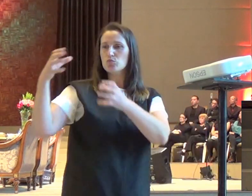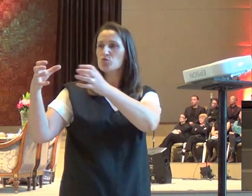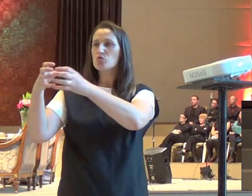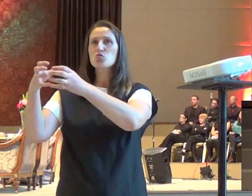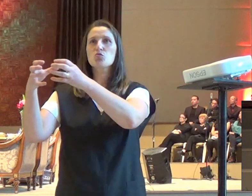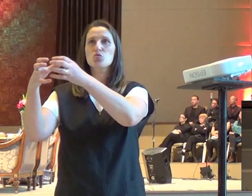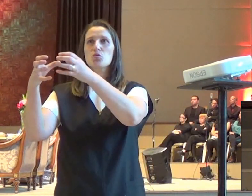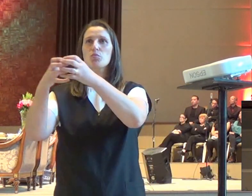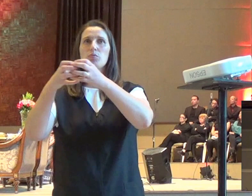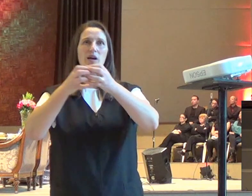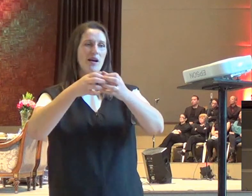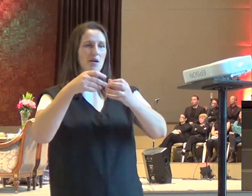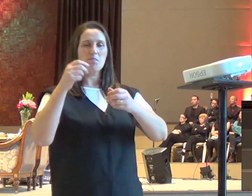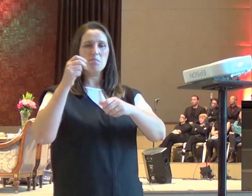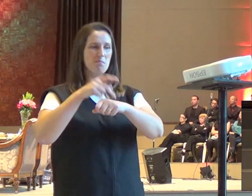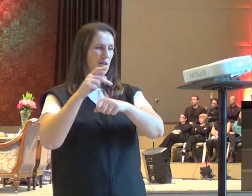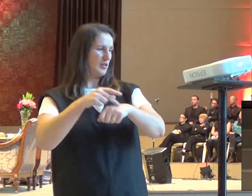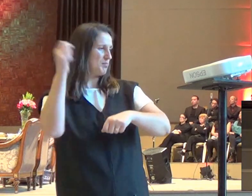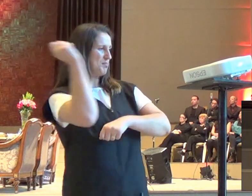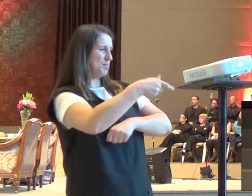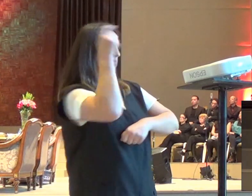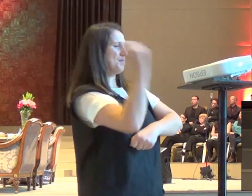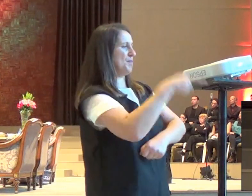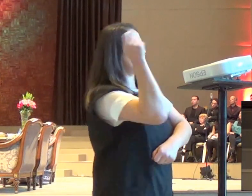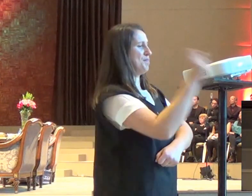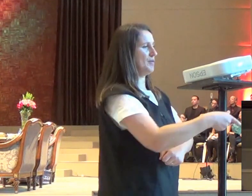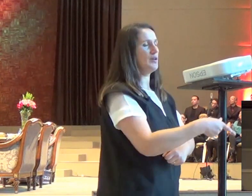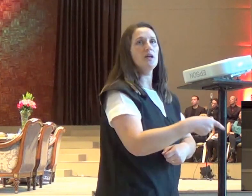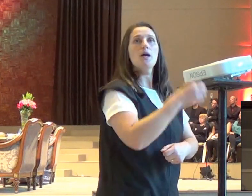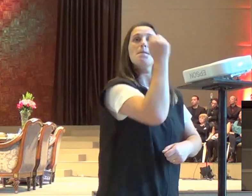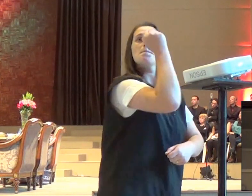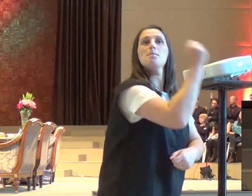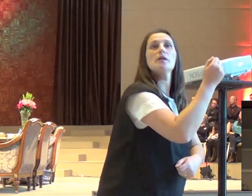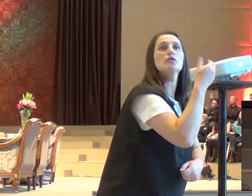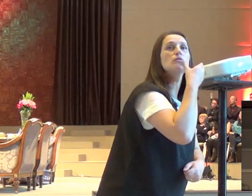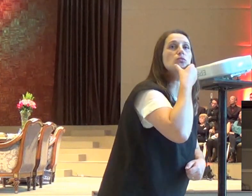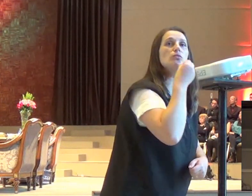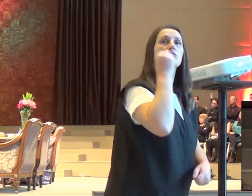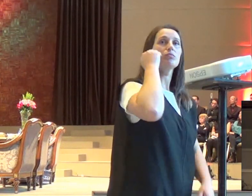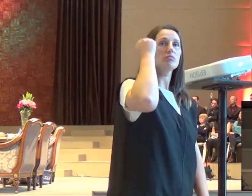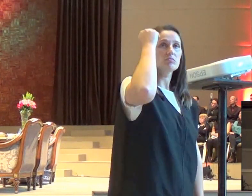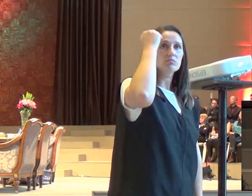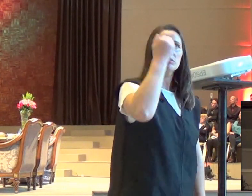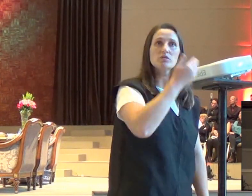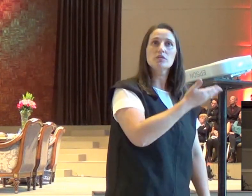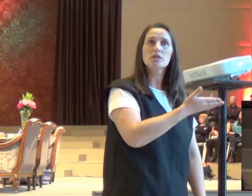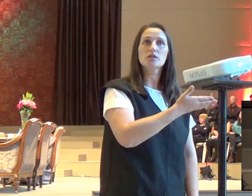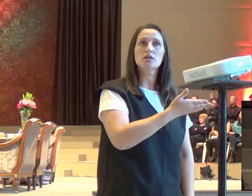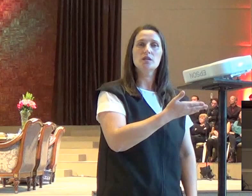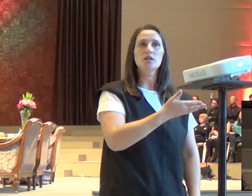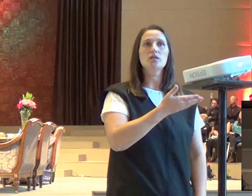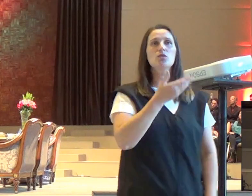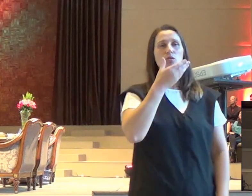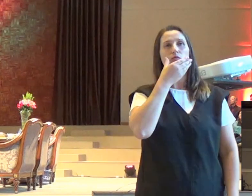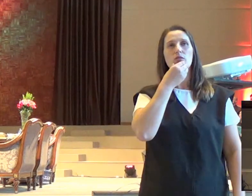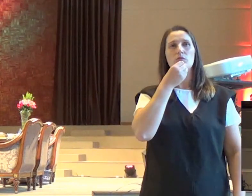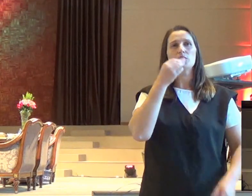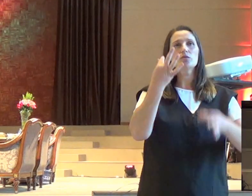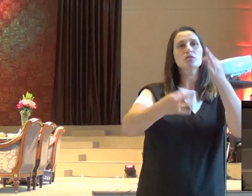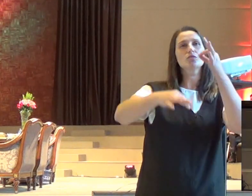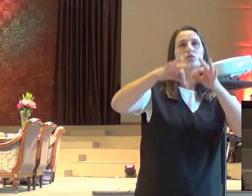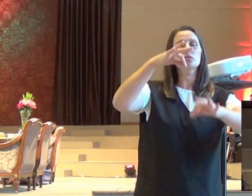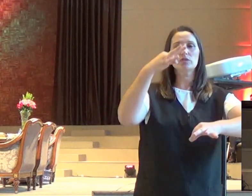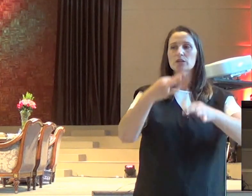assistido a mesma notícia que eu assisti do procurador do promotor público abismado